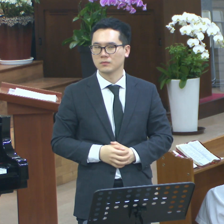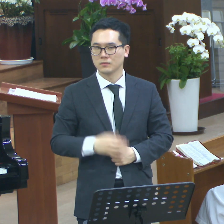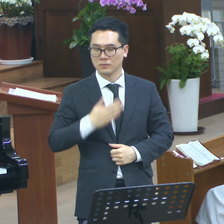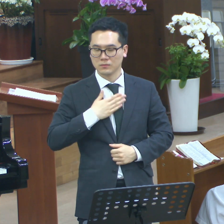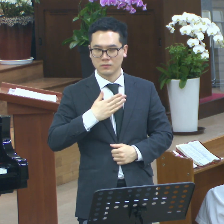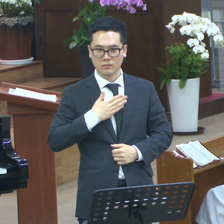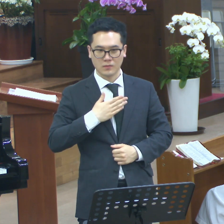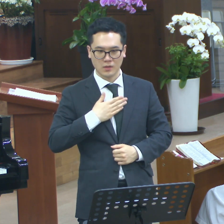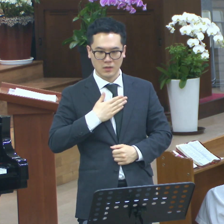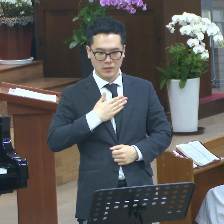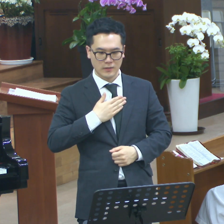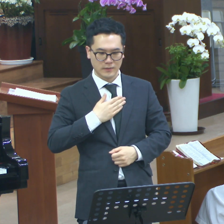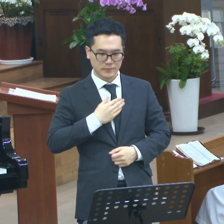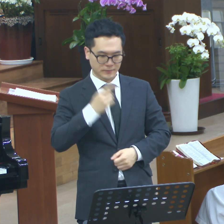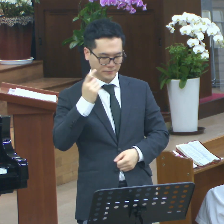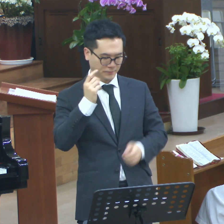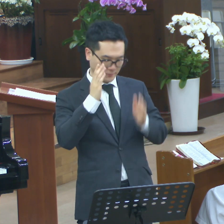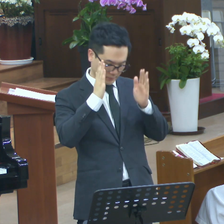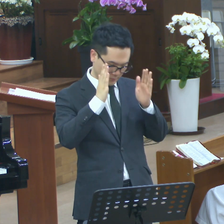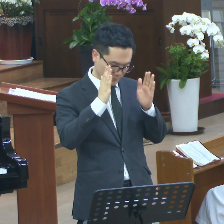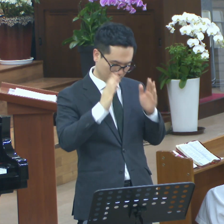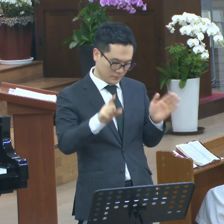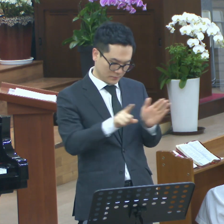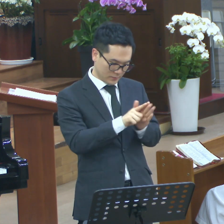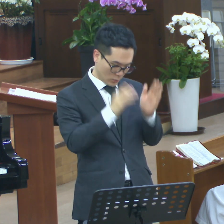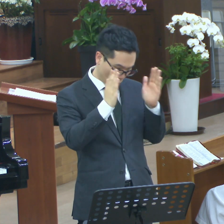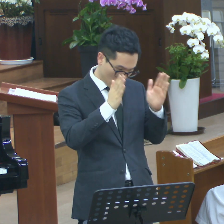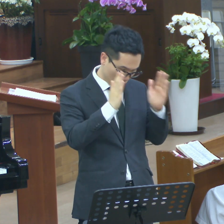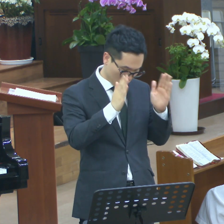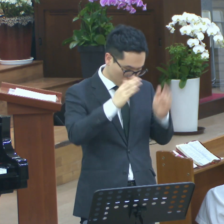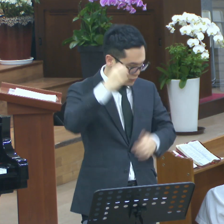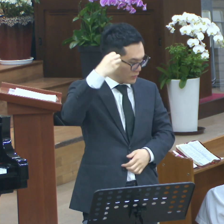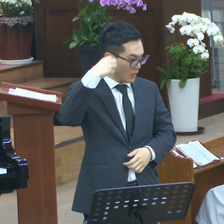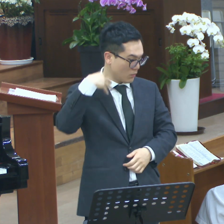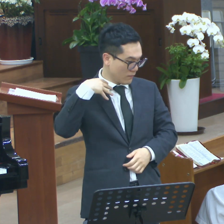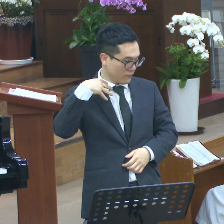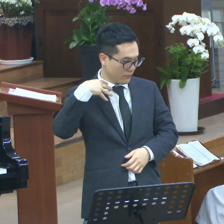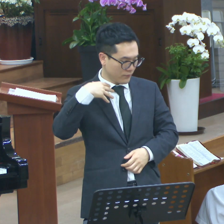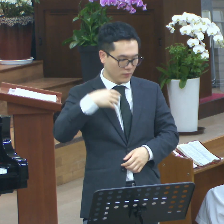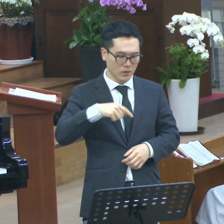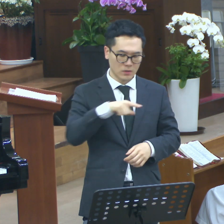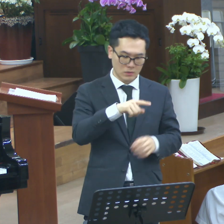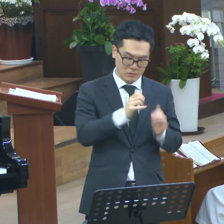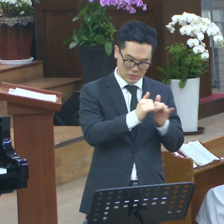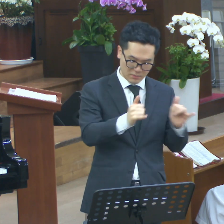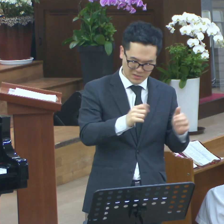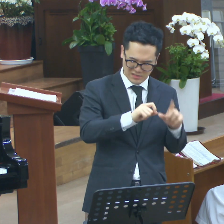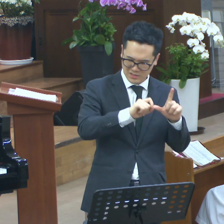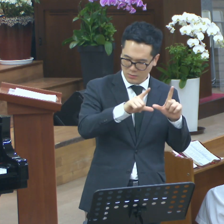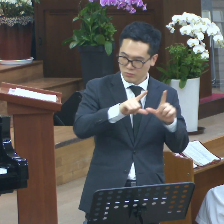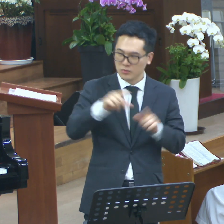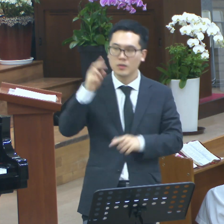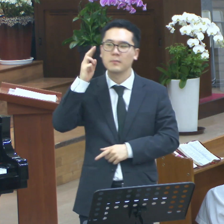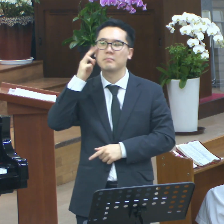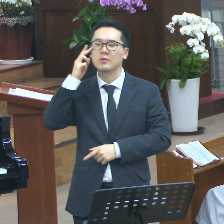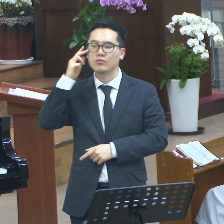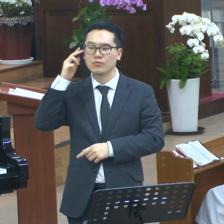저희 그 신학대학원에 대부분 다 미국에 유학 갔다 오신 분들인데 가끔 독일이 있고 근데 프랑스에서 유학하신 분이